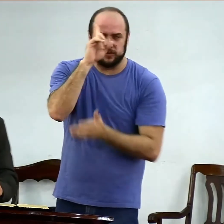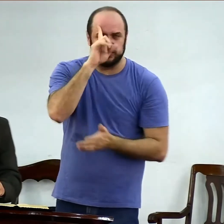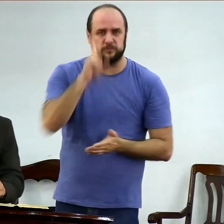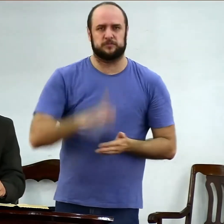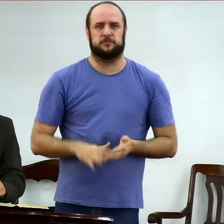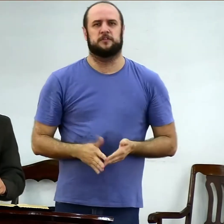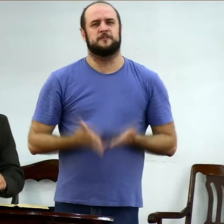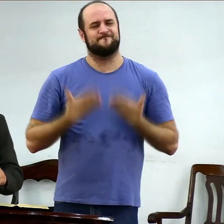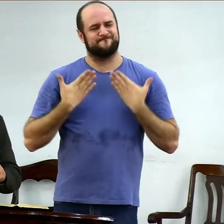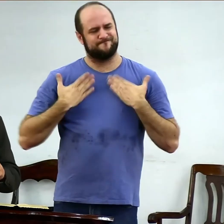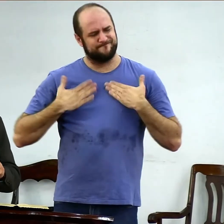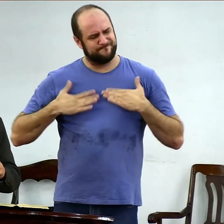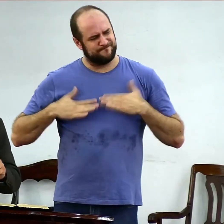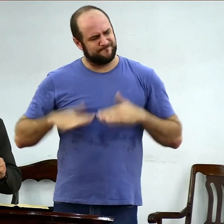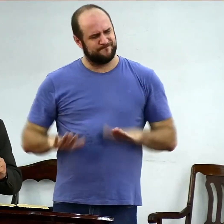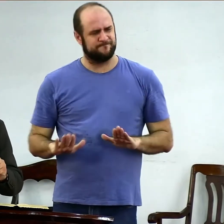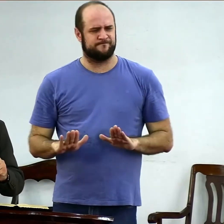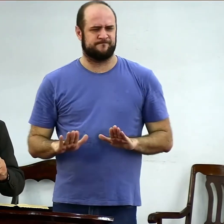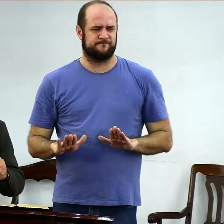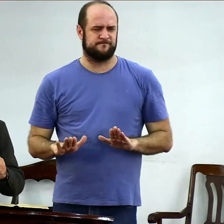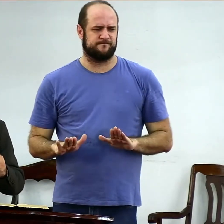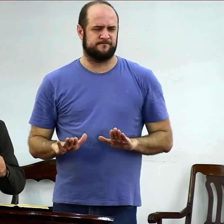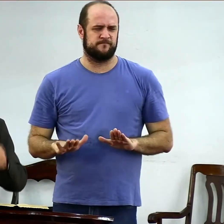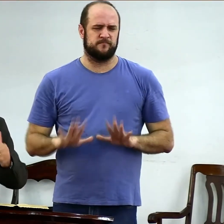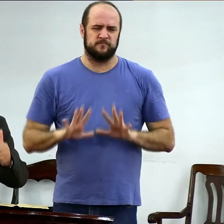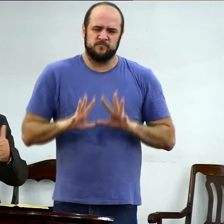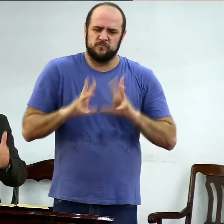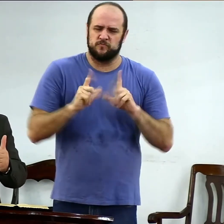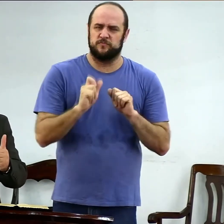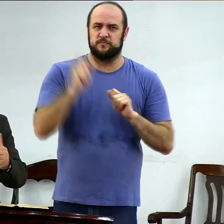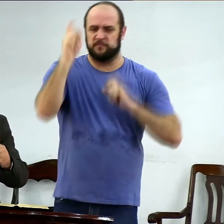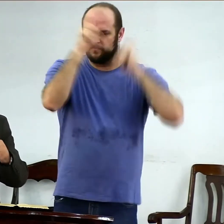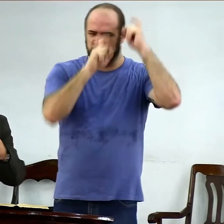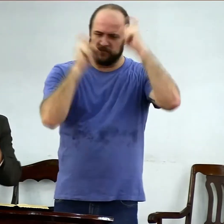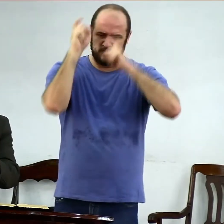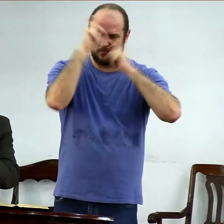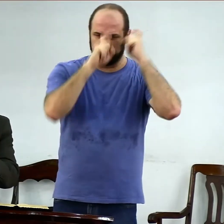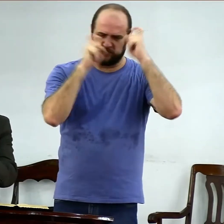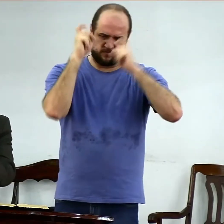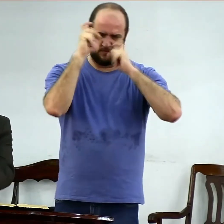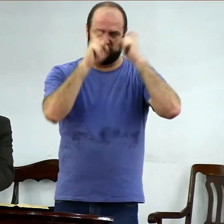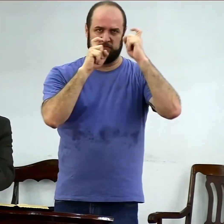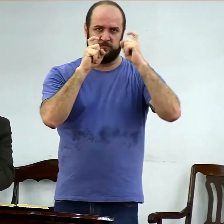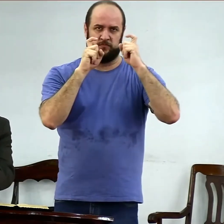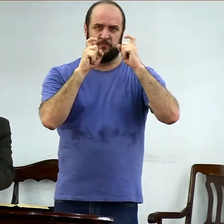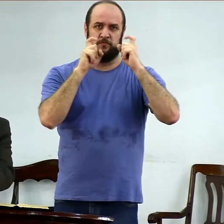descansar e o nos preocupar